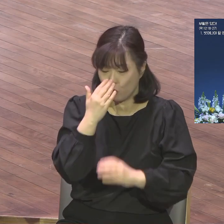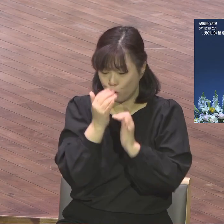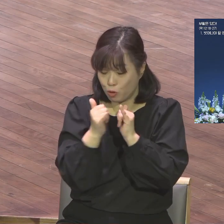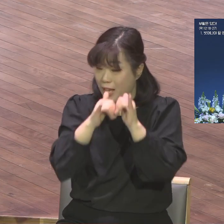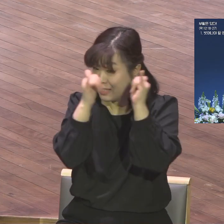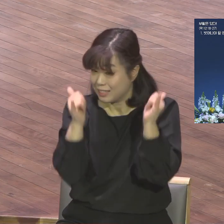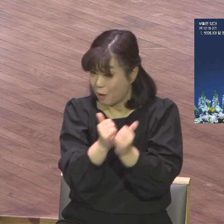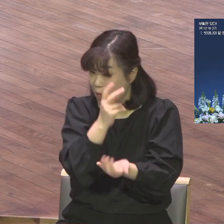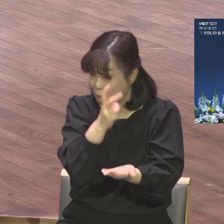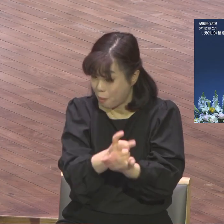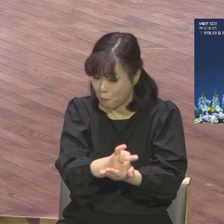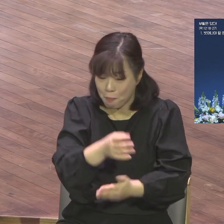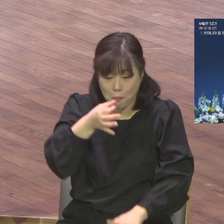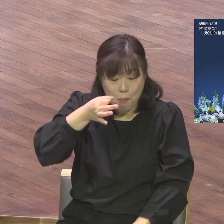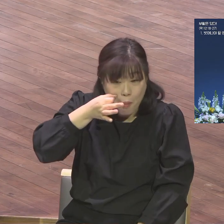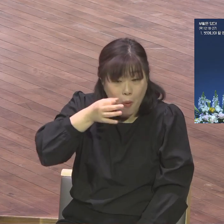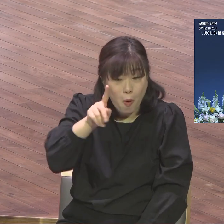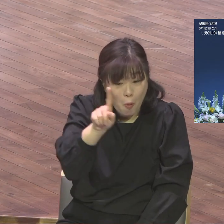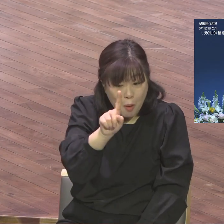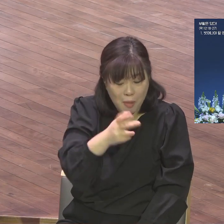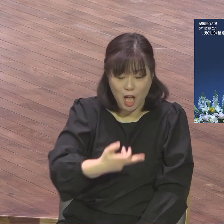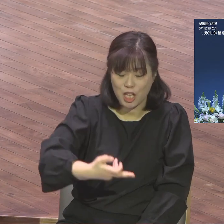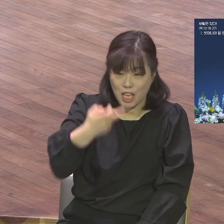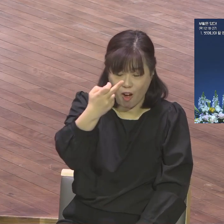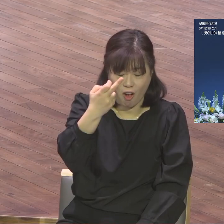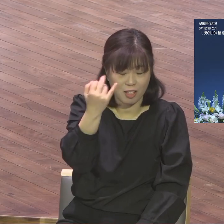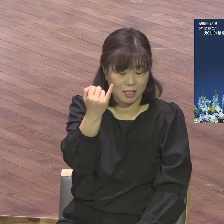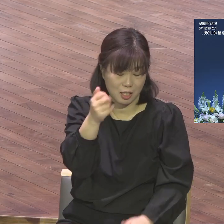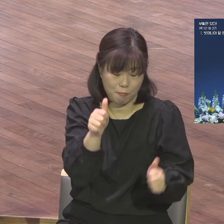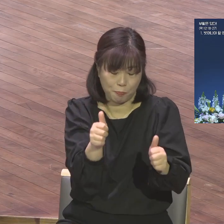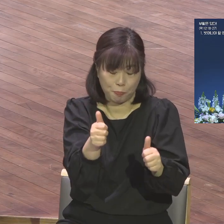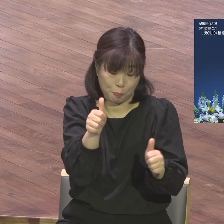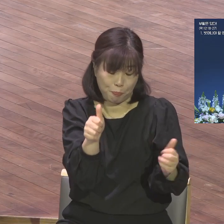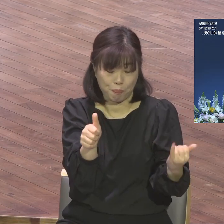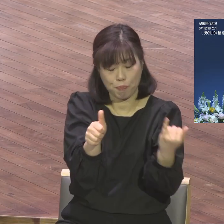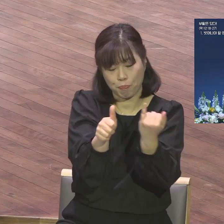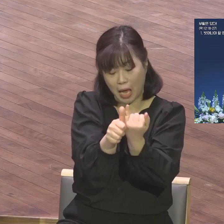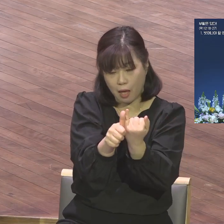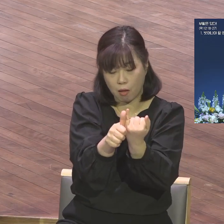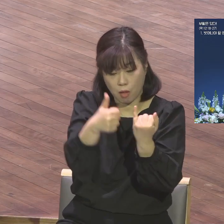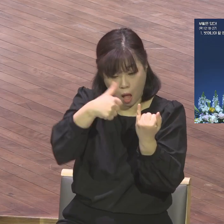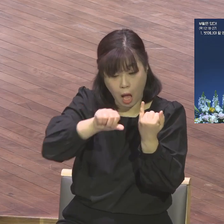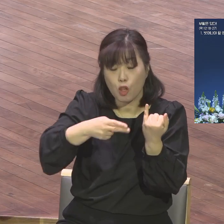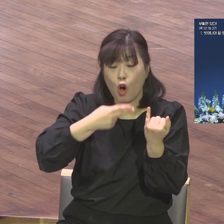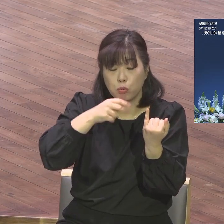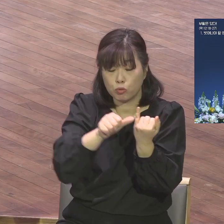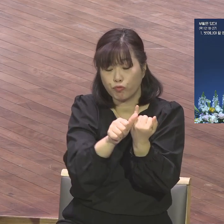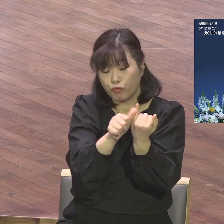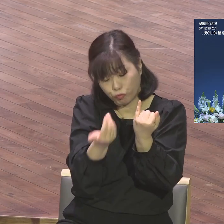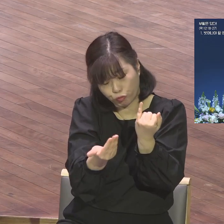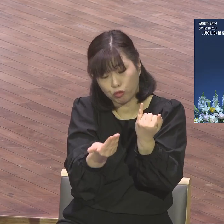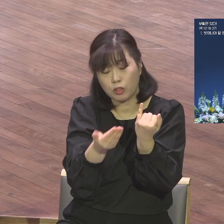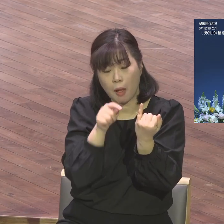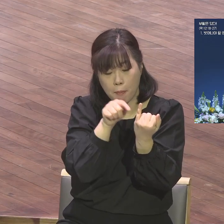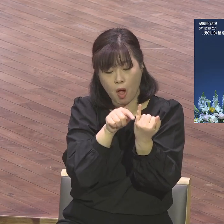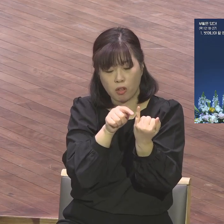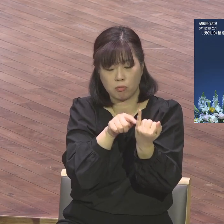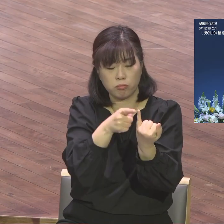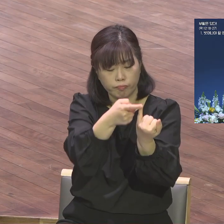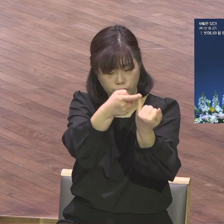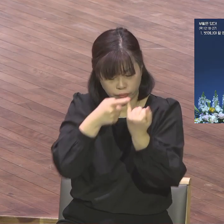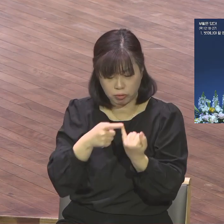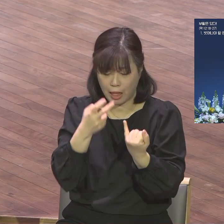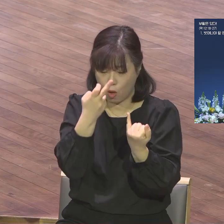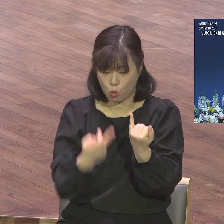후사가 없이 죽게 되면 동생이 그 아내를 취해서 형수를 취해서 후사가 되게